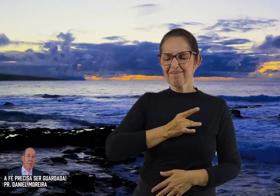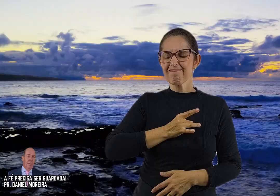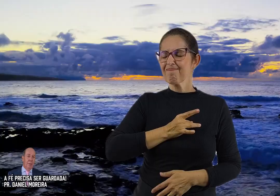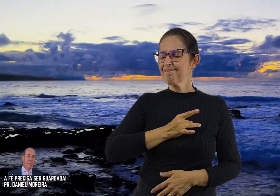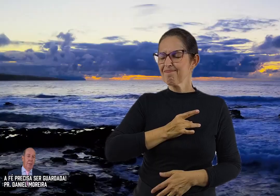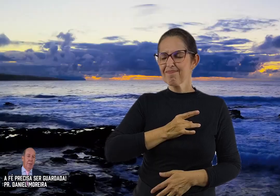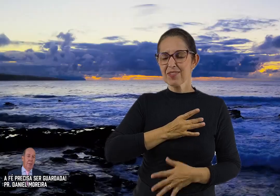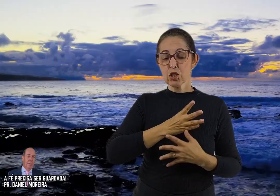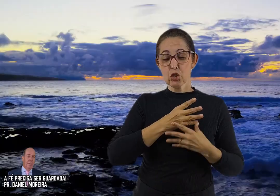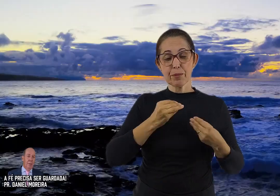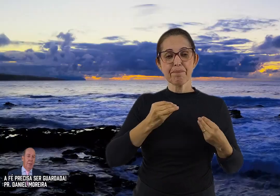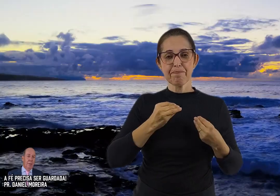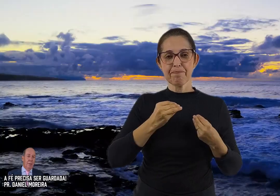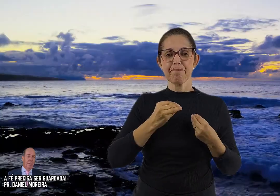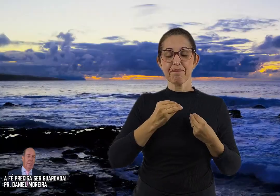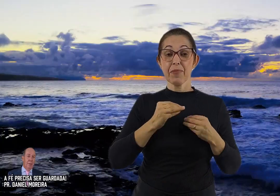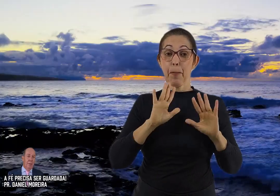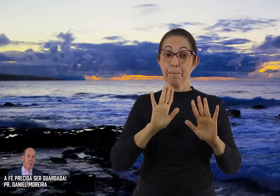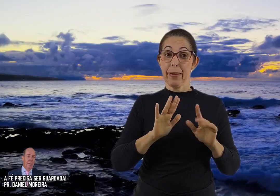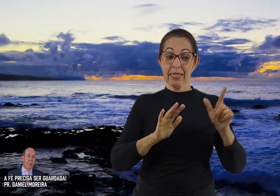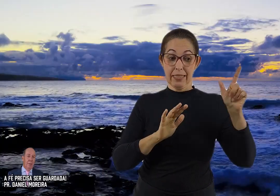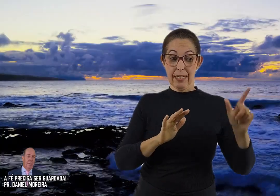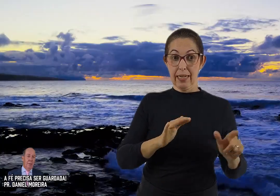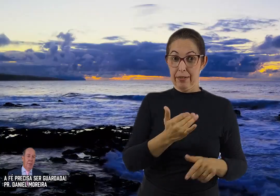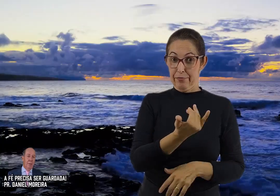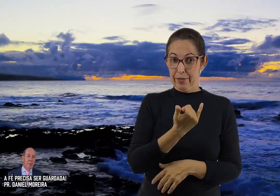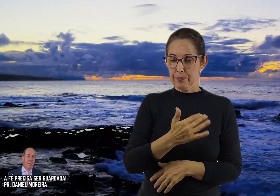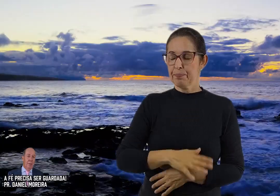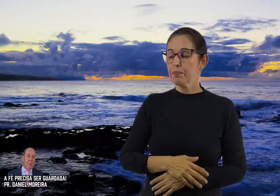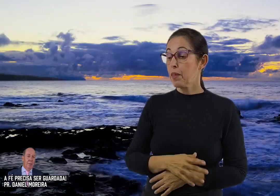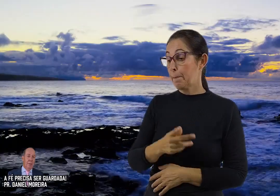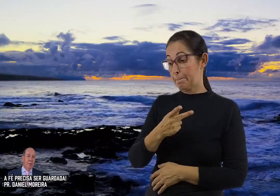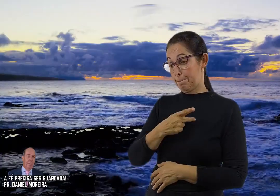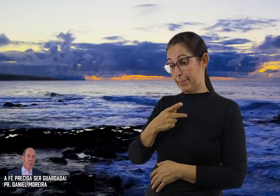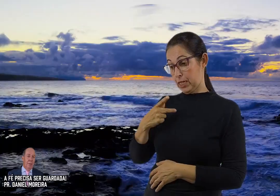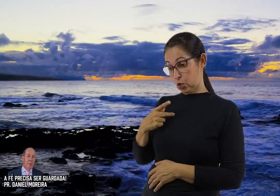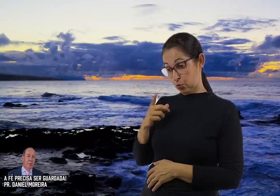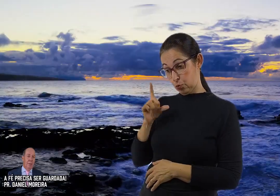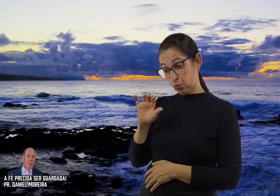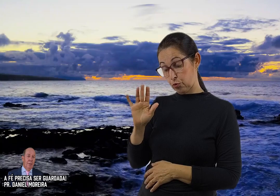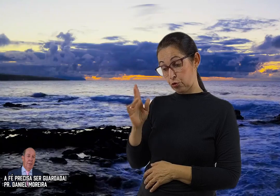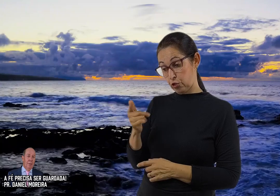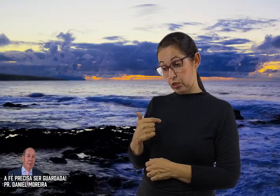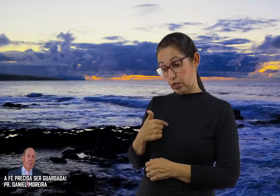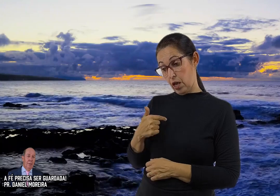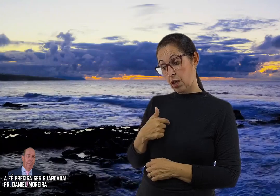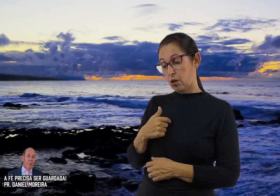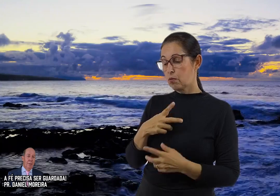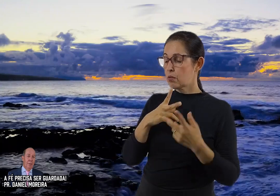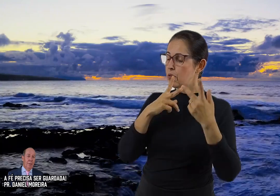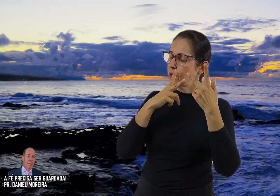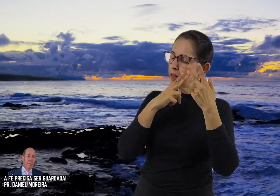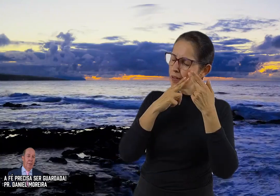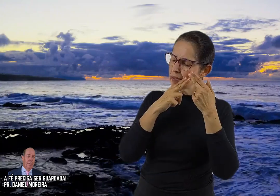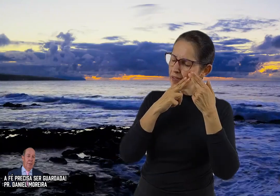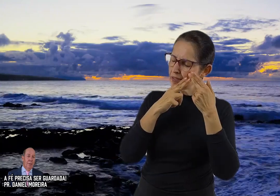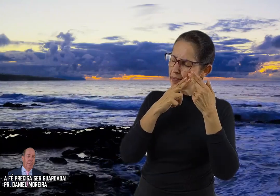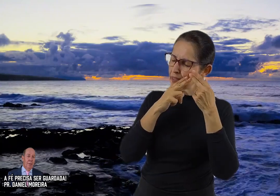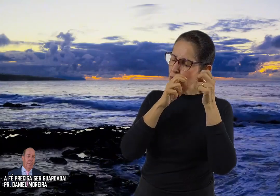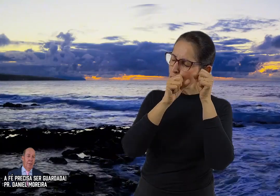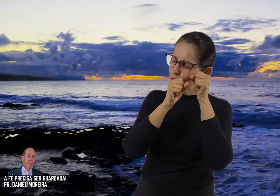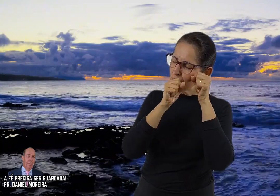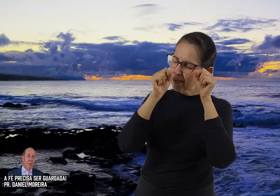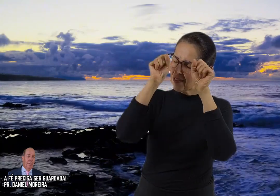pode sarar. Mas ele falou assim: pastor, um dia, no meio da noite, eu tive um